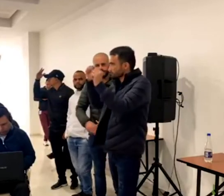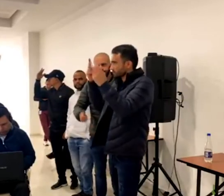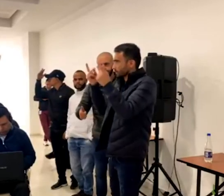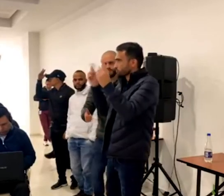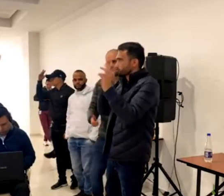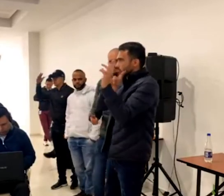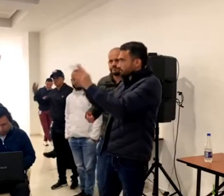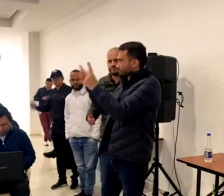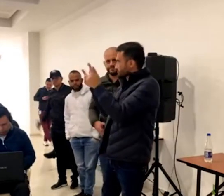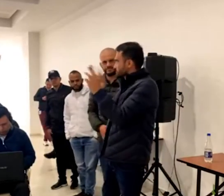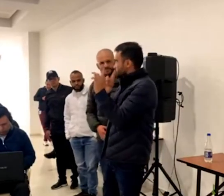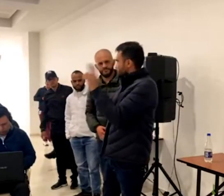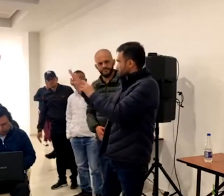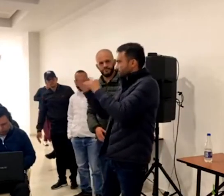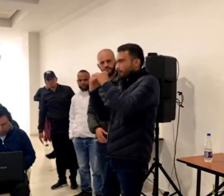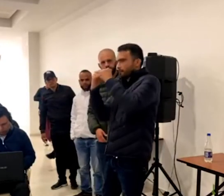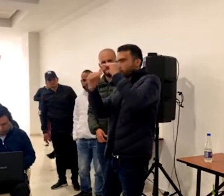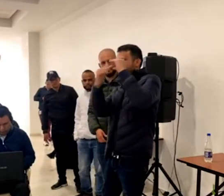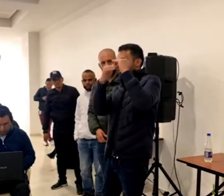pero